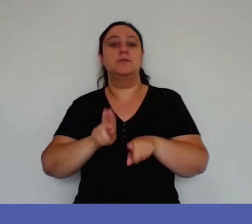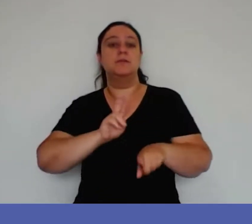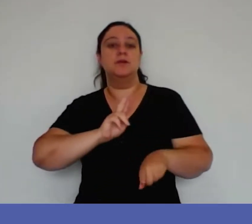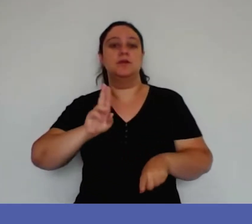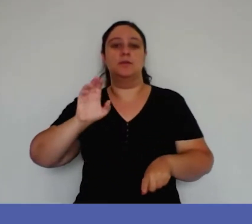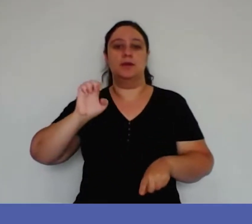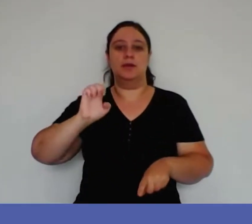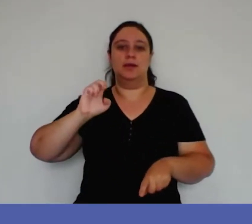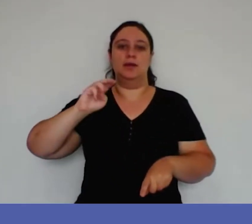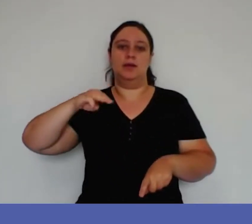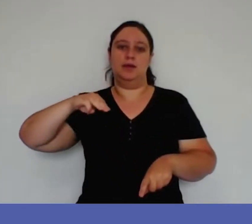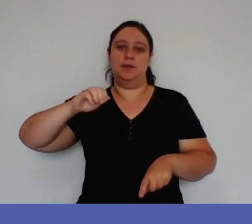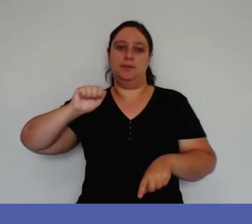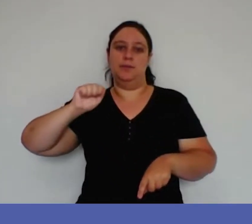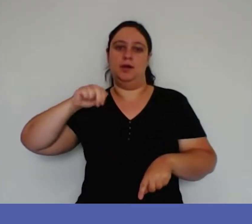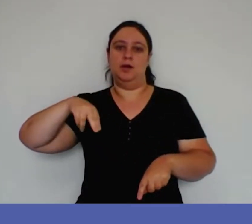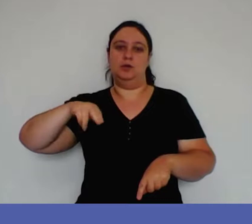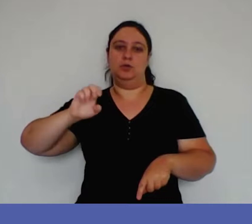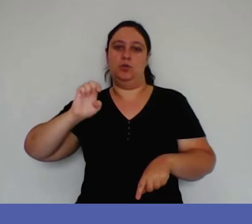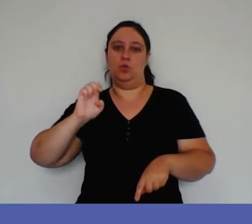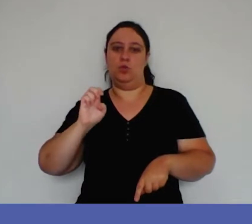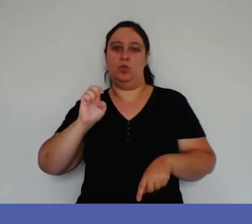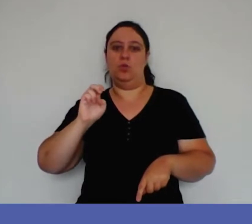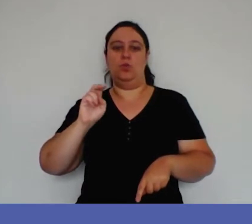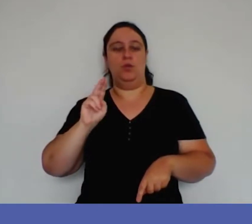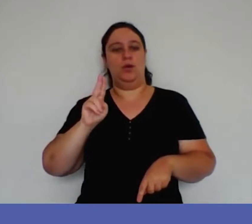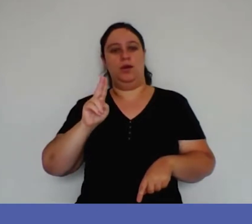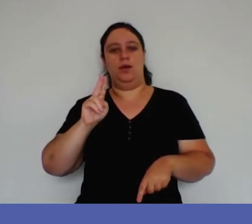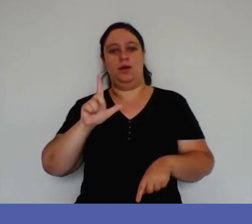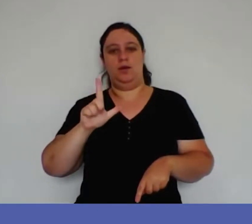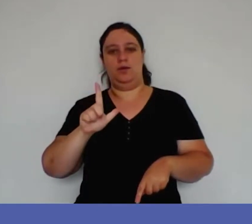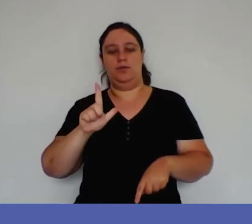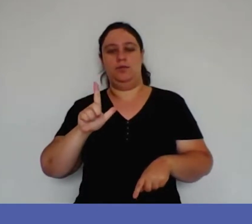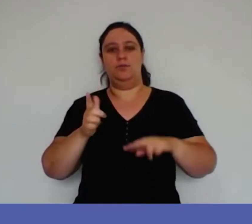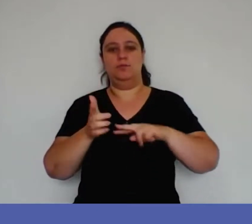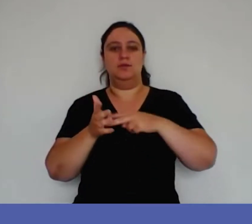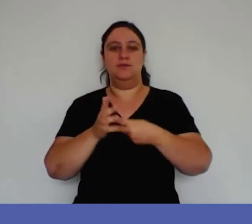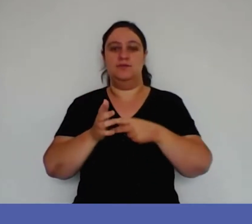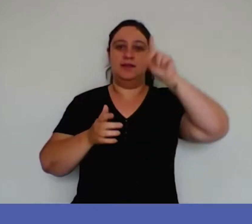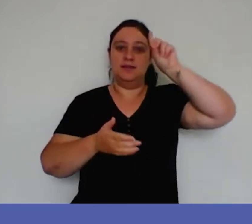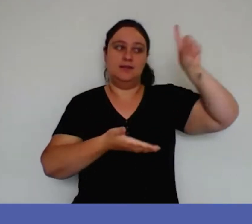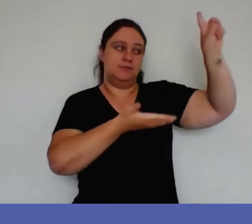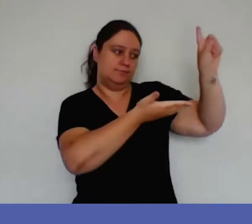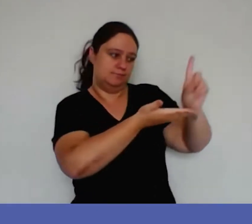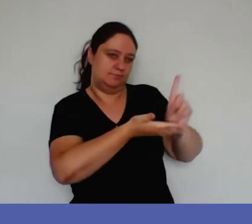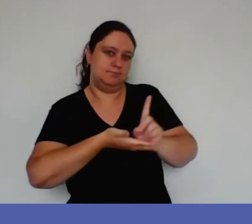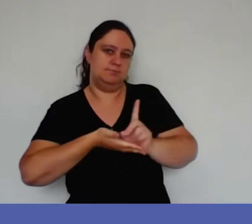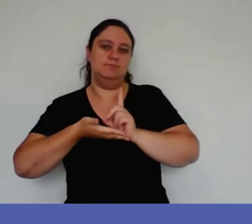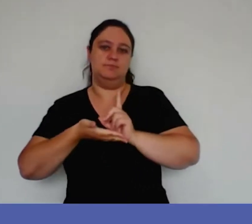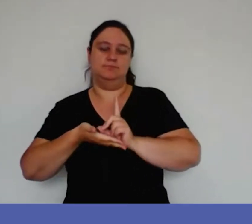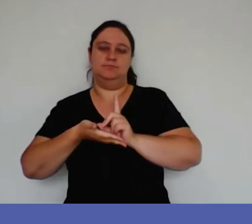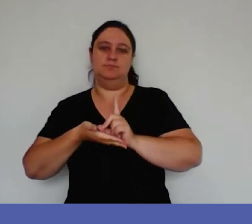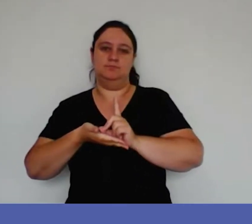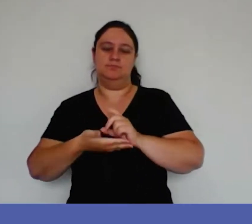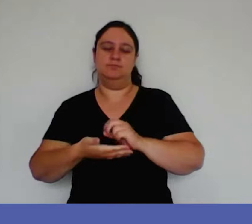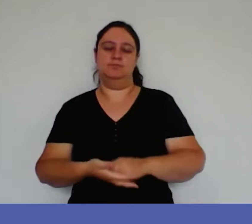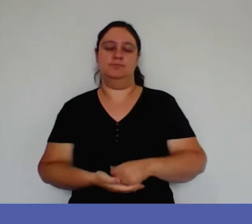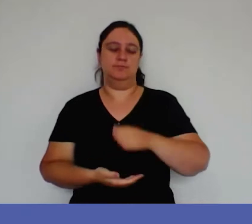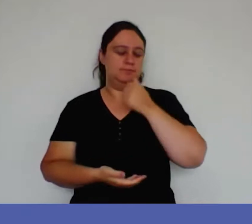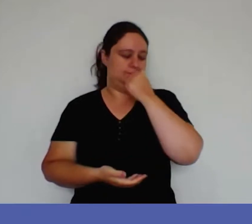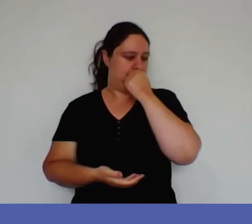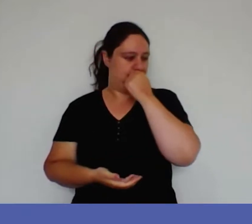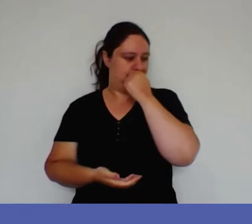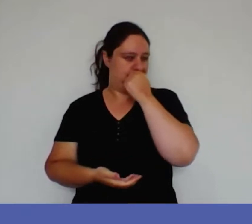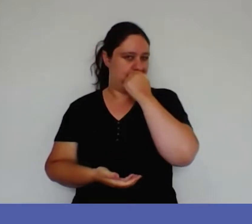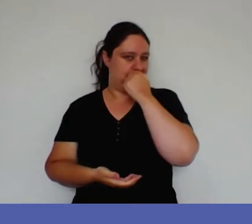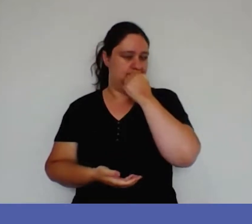significa Deus conosco. E a partir daí, ele foi apresentado